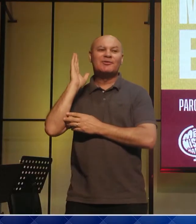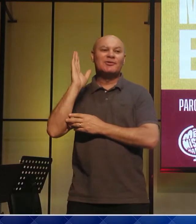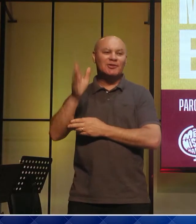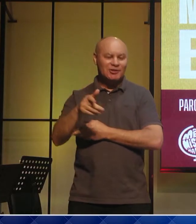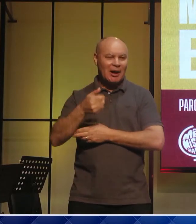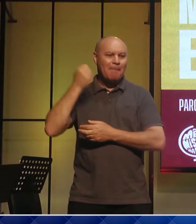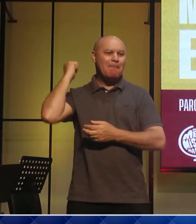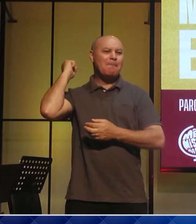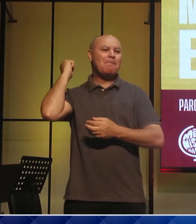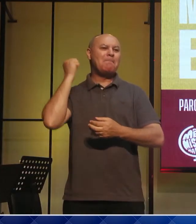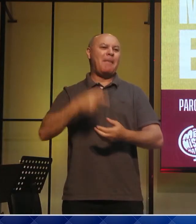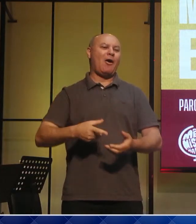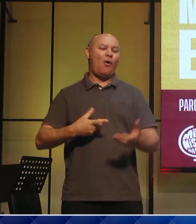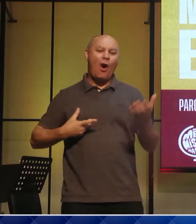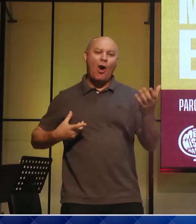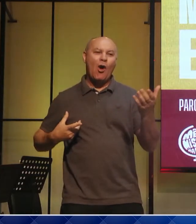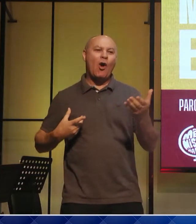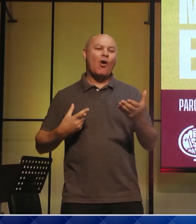pagou tudo por mim.